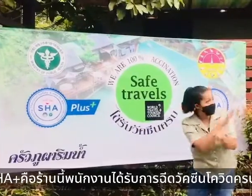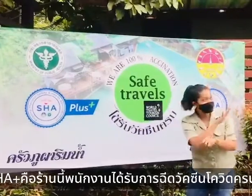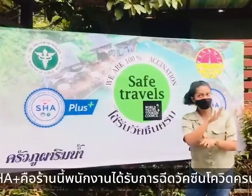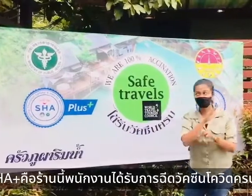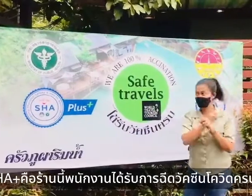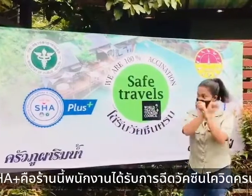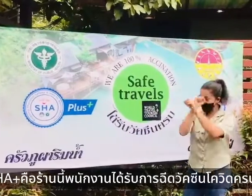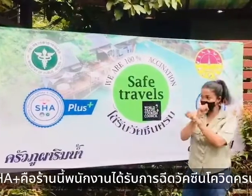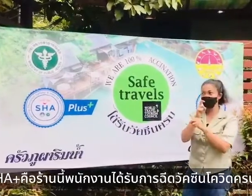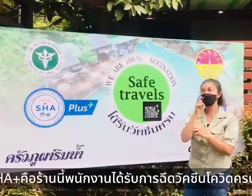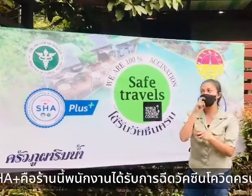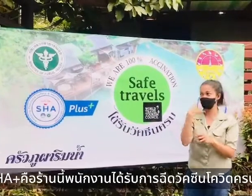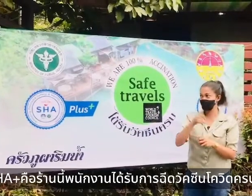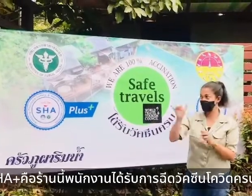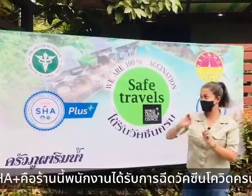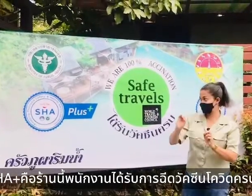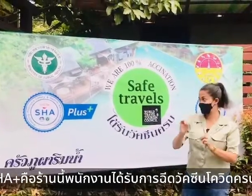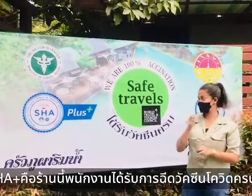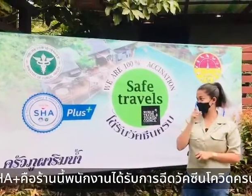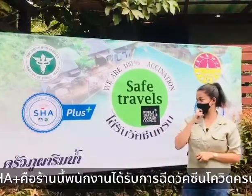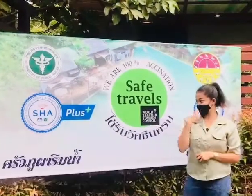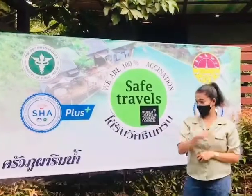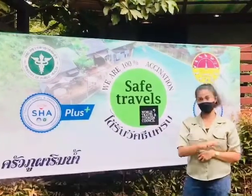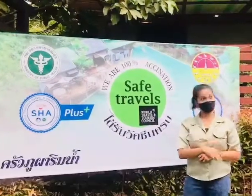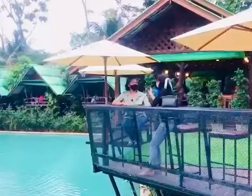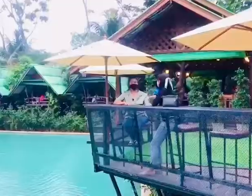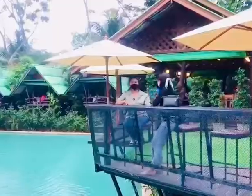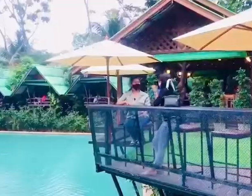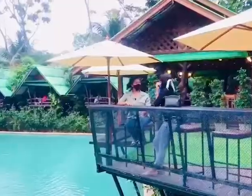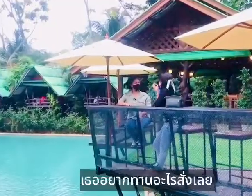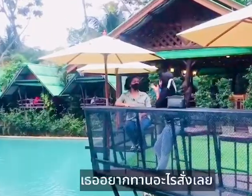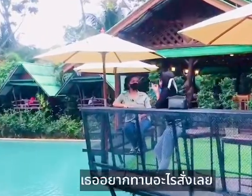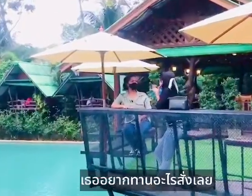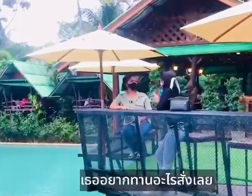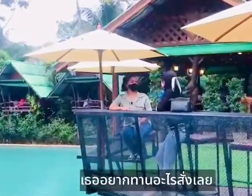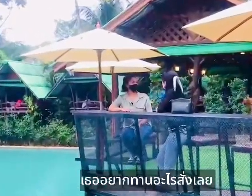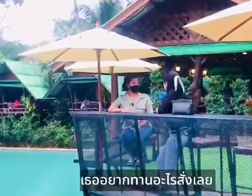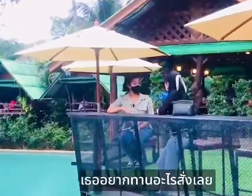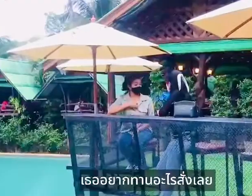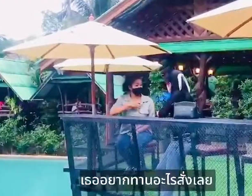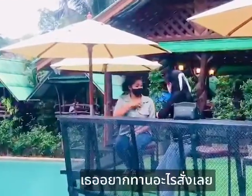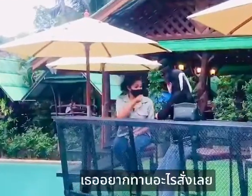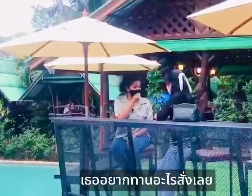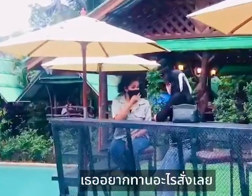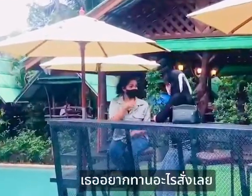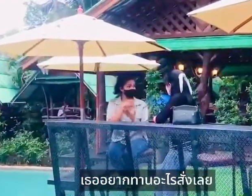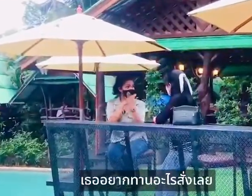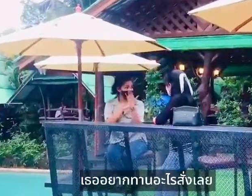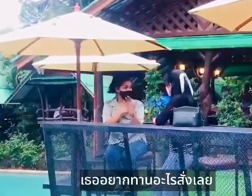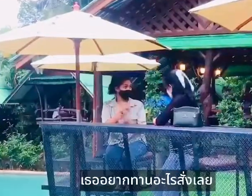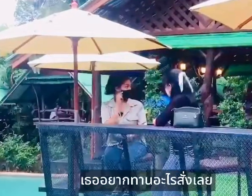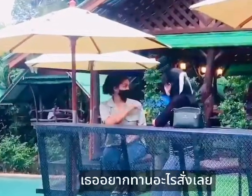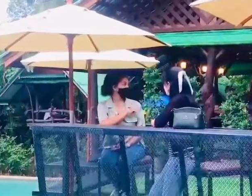HHA Plus คือร้านนี้พนักงานได้รับการฉีดวัคซีนโควิดครบแล้วเธออยากทานอะไรสั่งเล